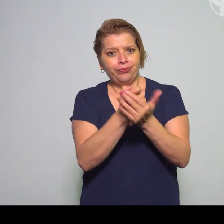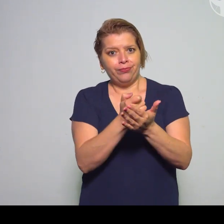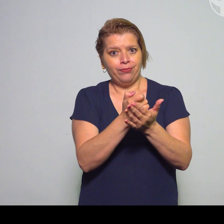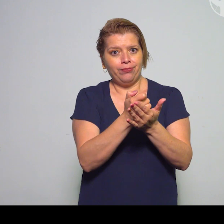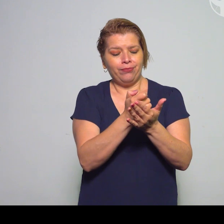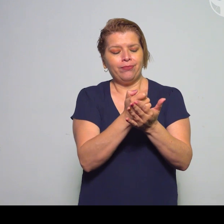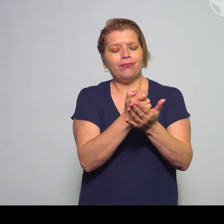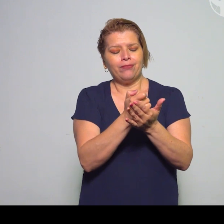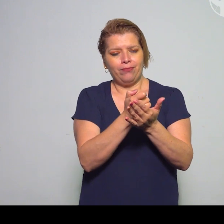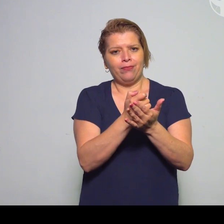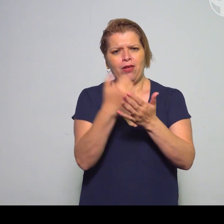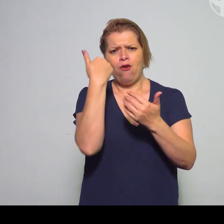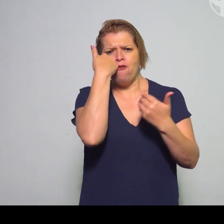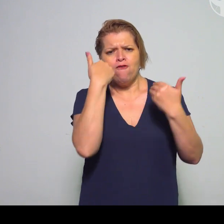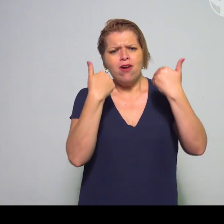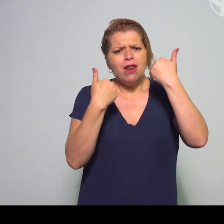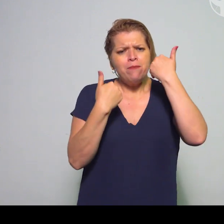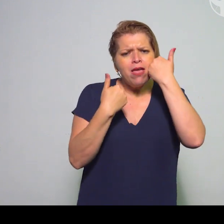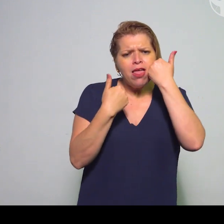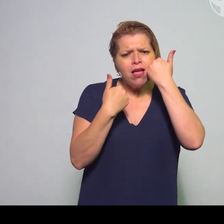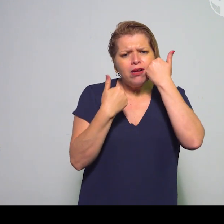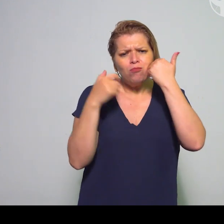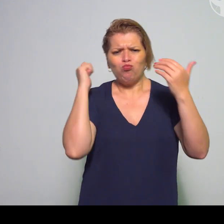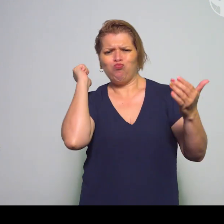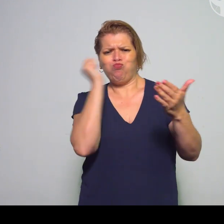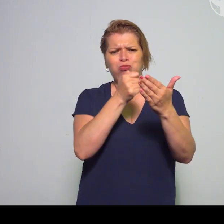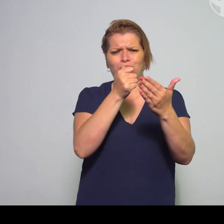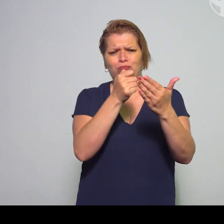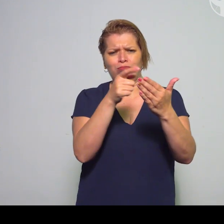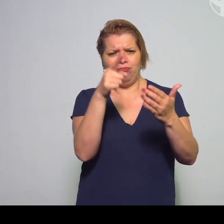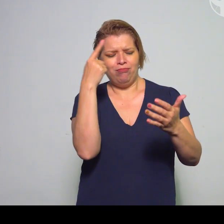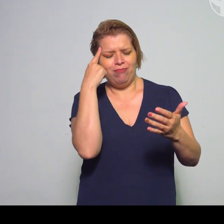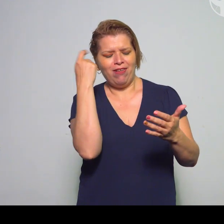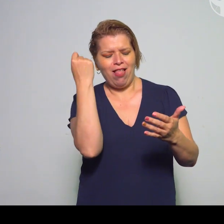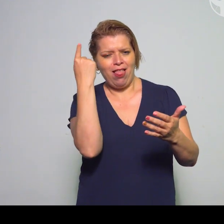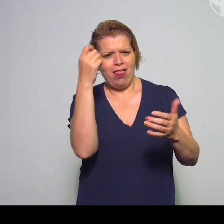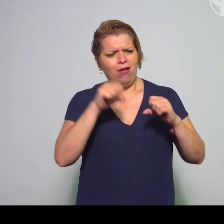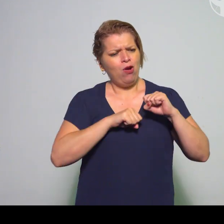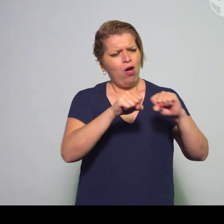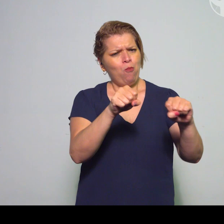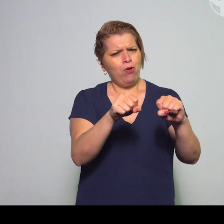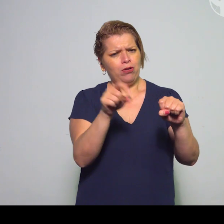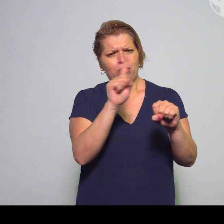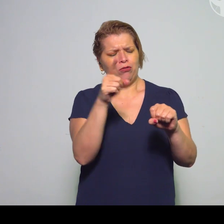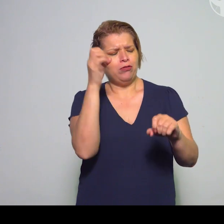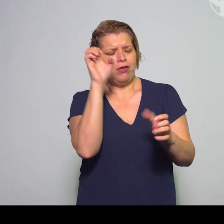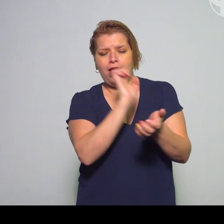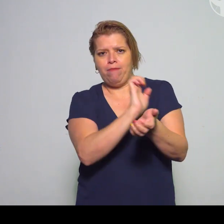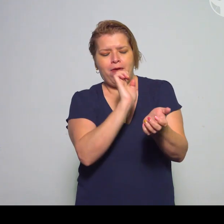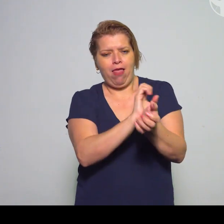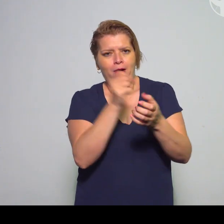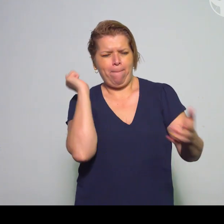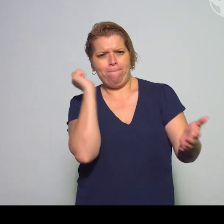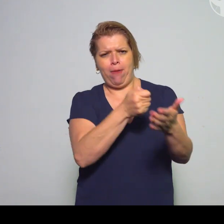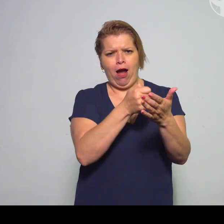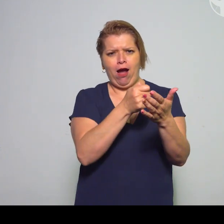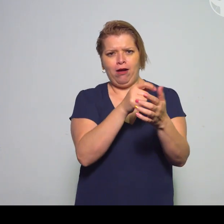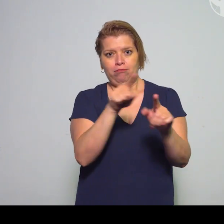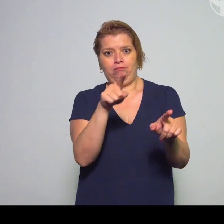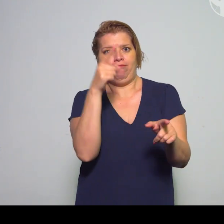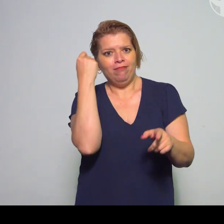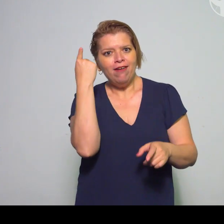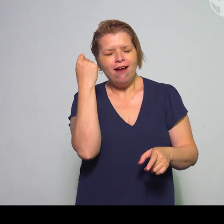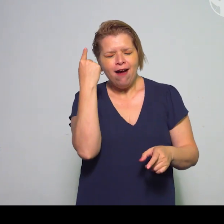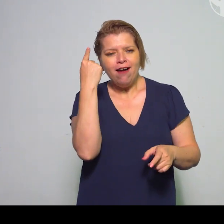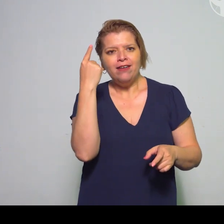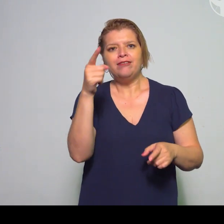crisis económica, una enfermedad crónica, la muerte inesperada de un